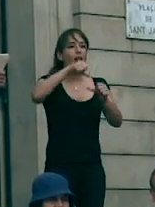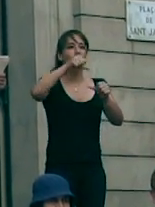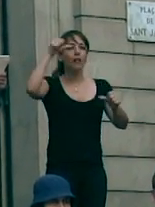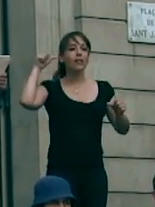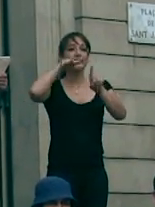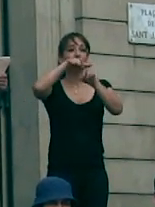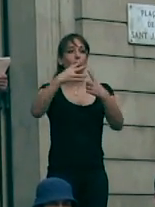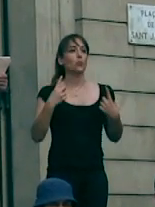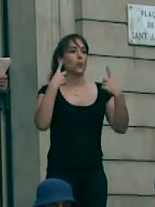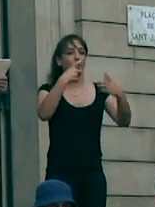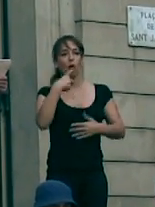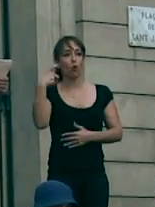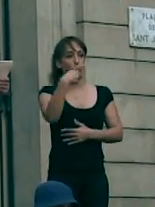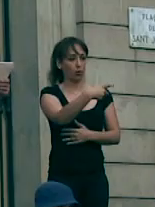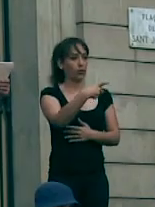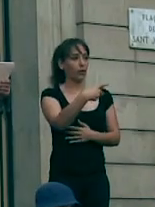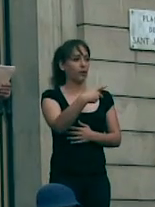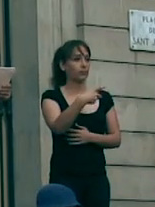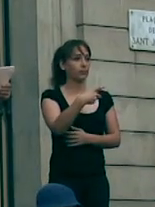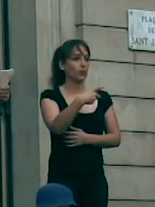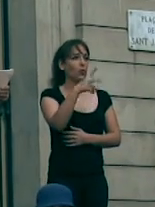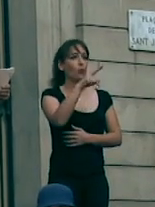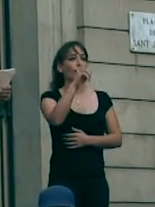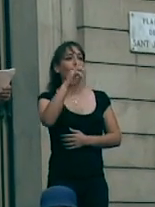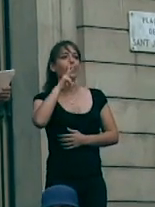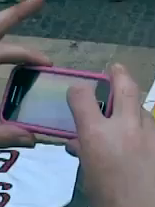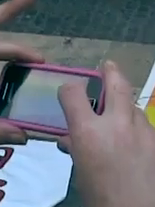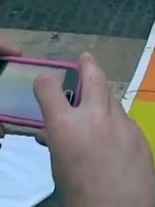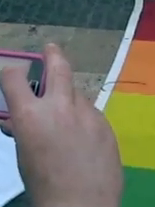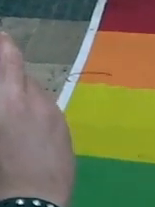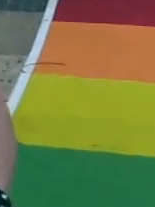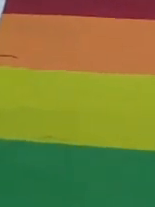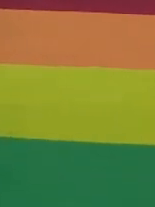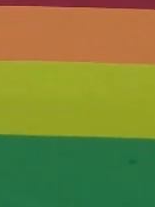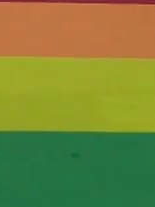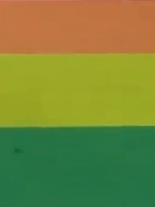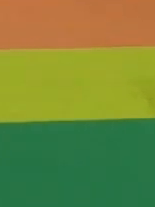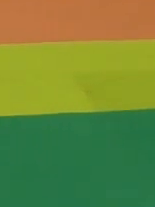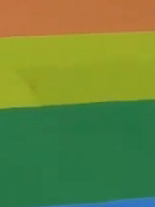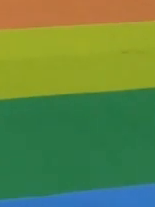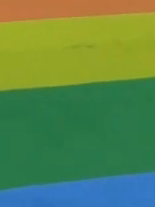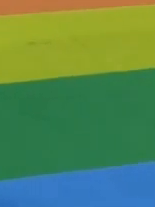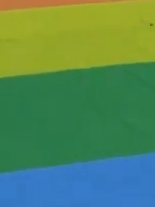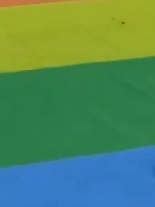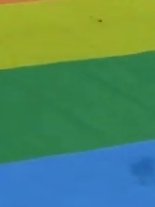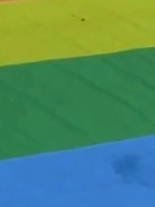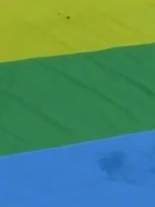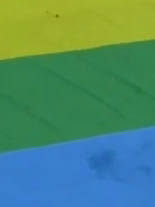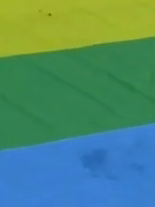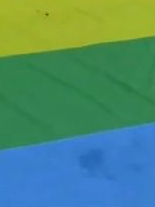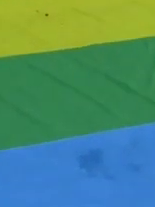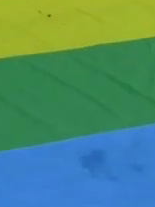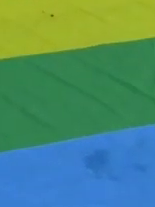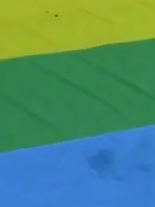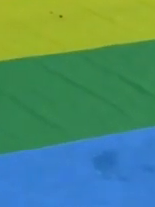contra l'UVIH, ens cal fer un reconeixement a totes les persones seropositives que van donar